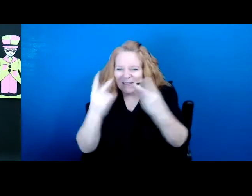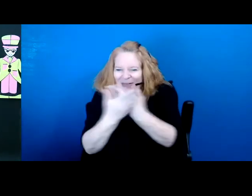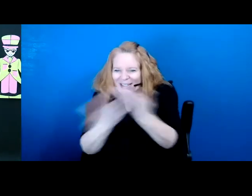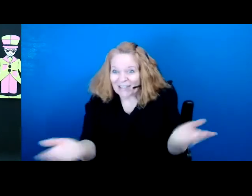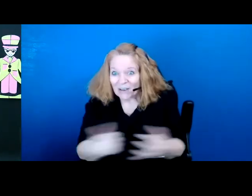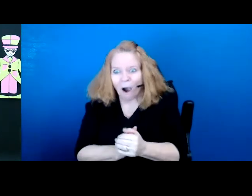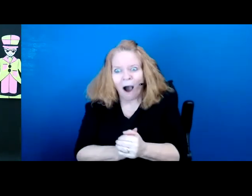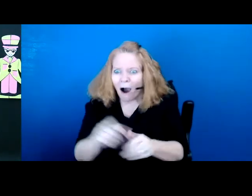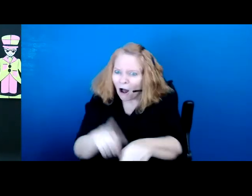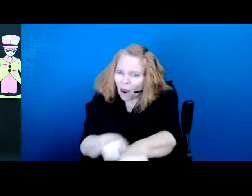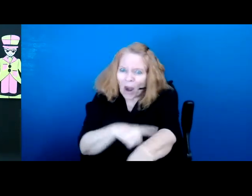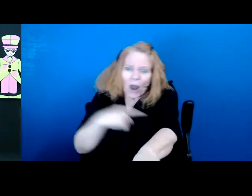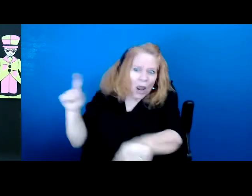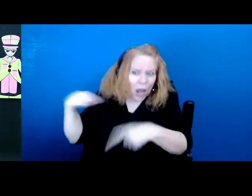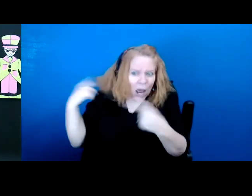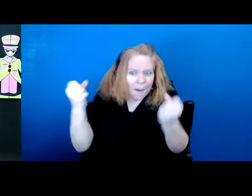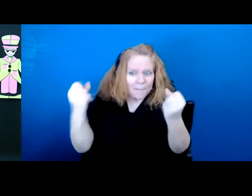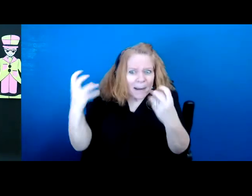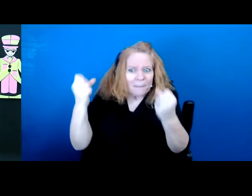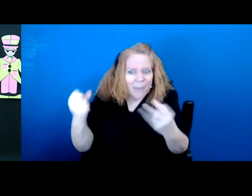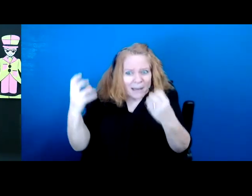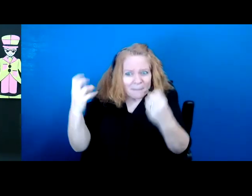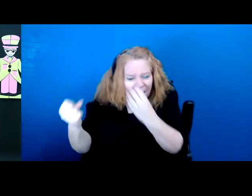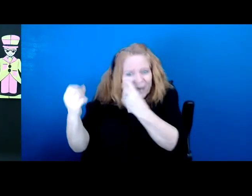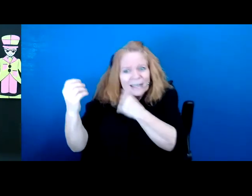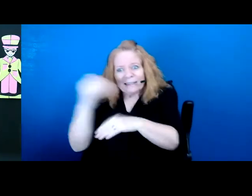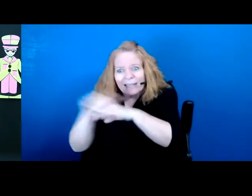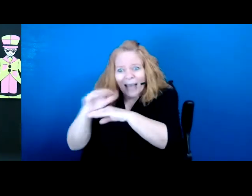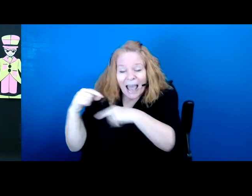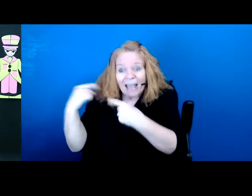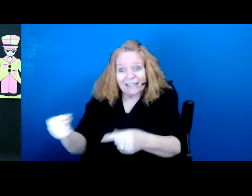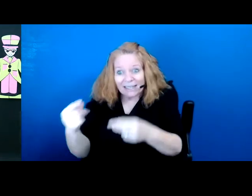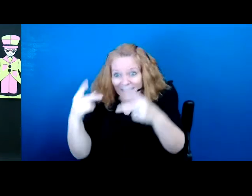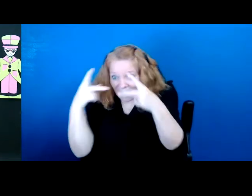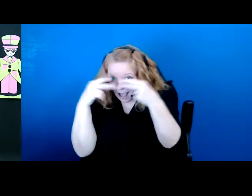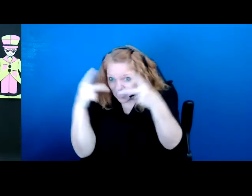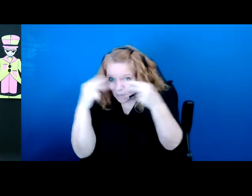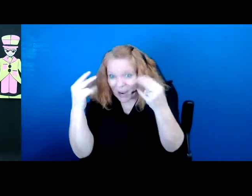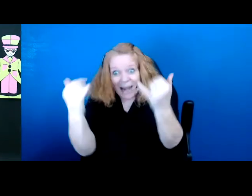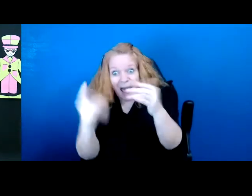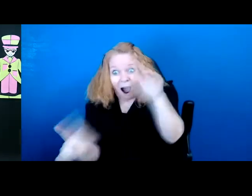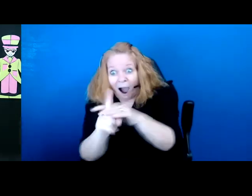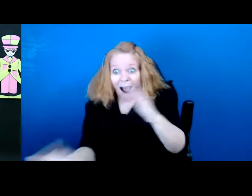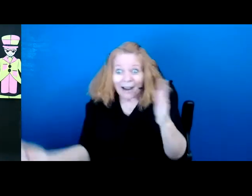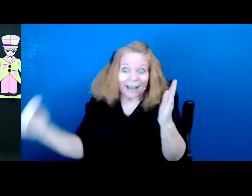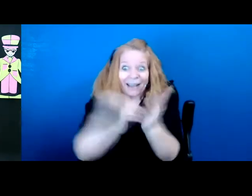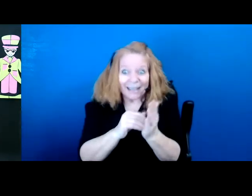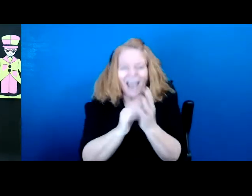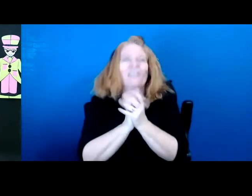qué maravilloso verlos ha pasado tantas noches desde la última aventura